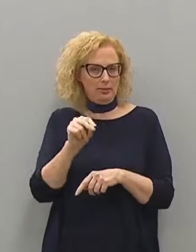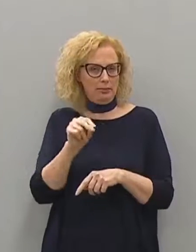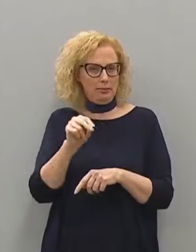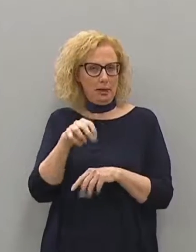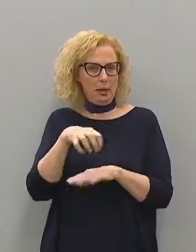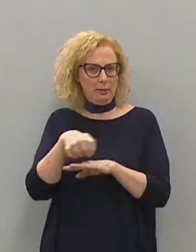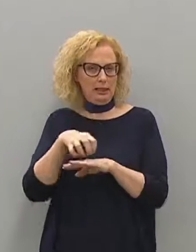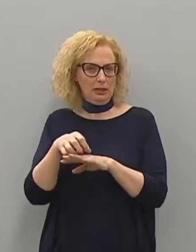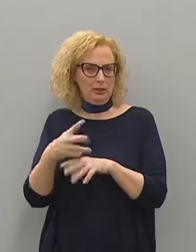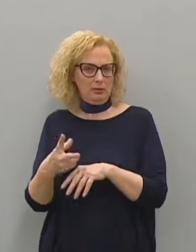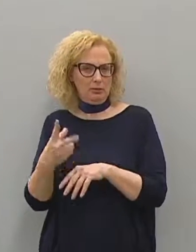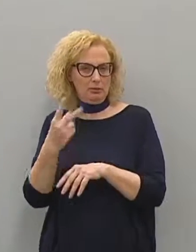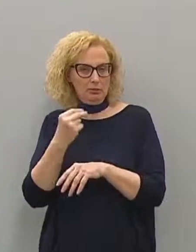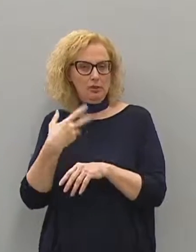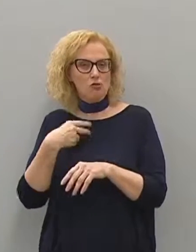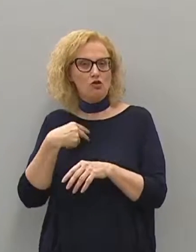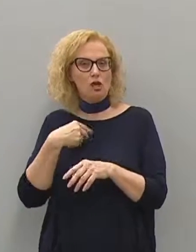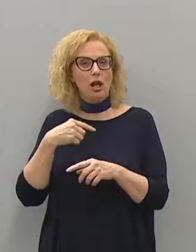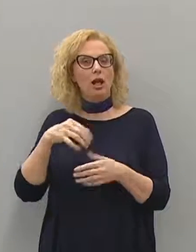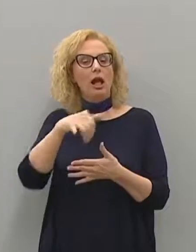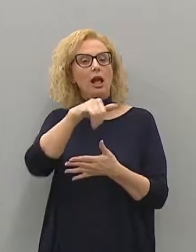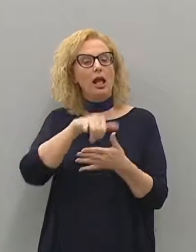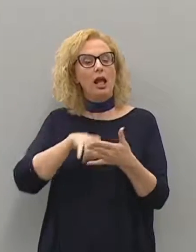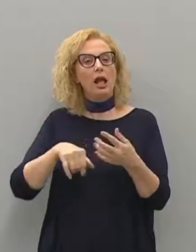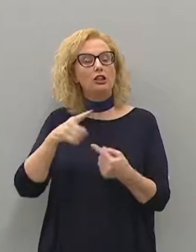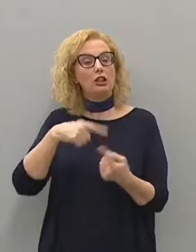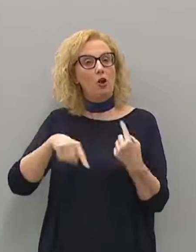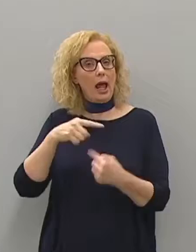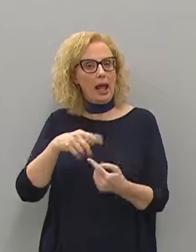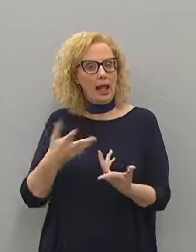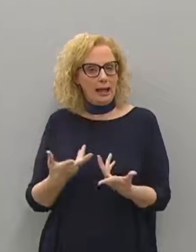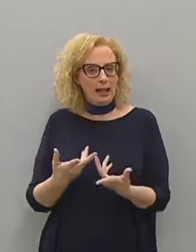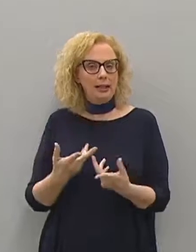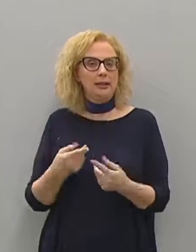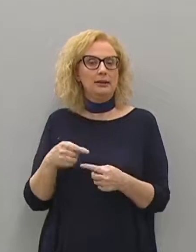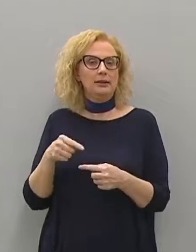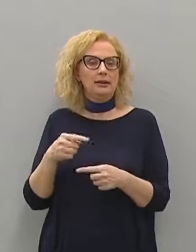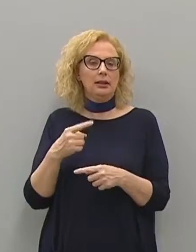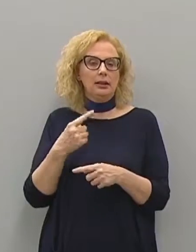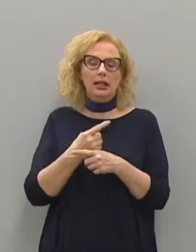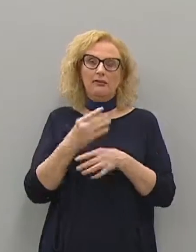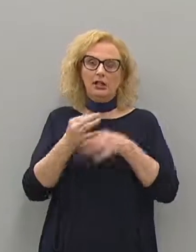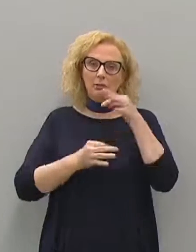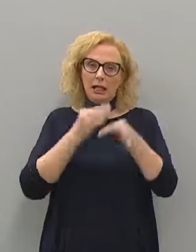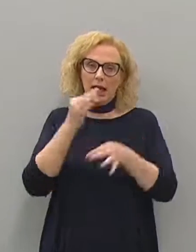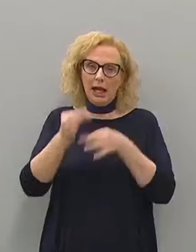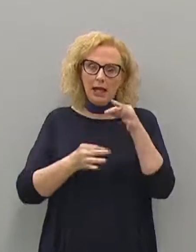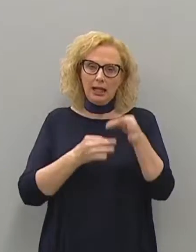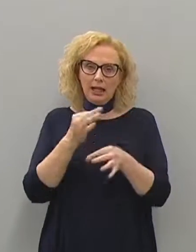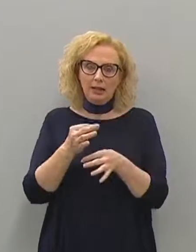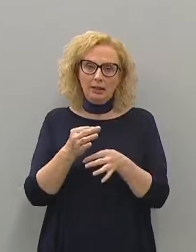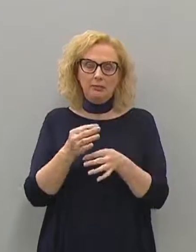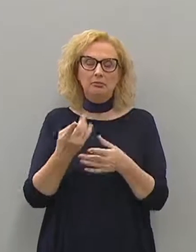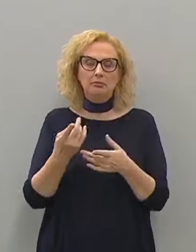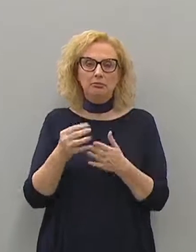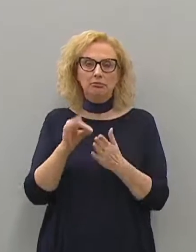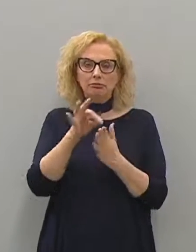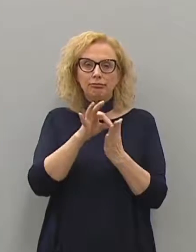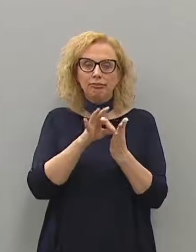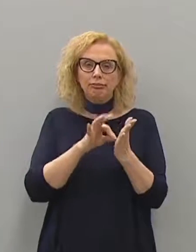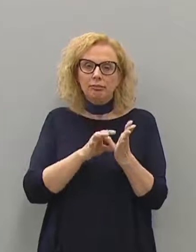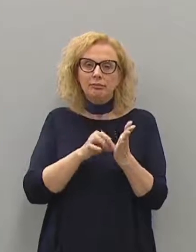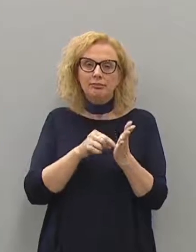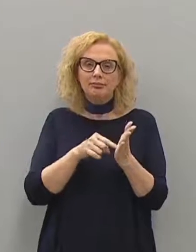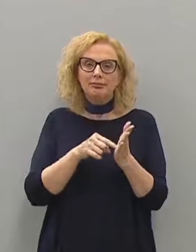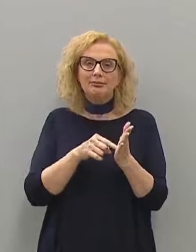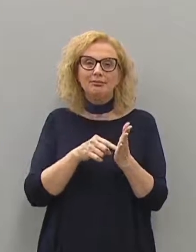anticipato che arrivavano a circolare del ministero della salute che diciamo spiegava secondo quello che dice le si di fi